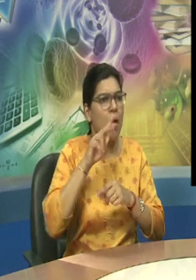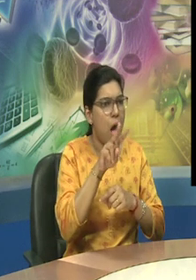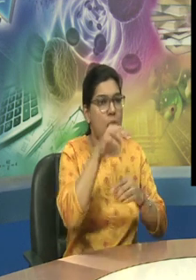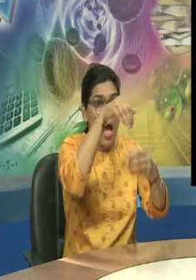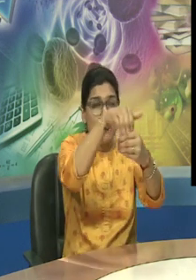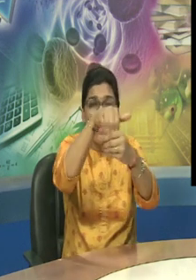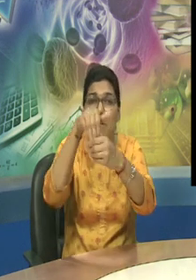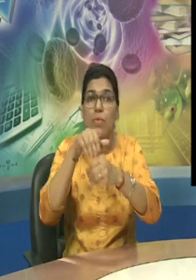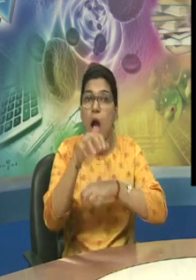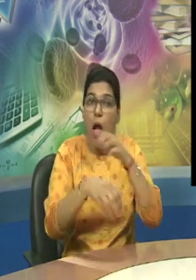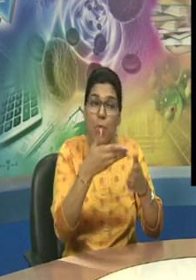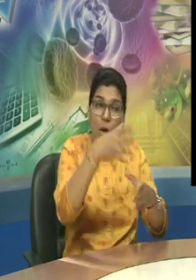स्वयं मुझ में भी